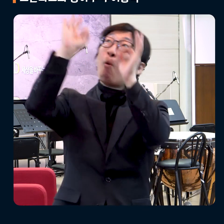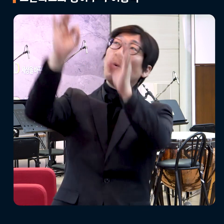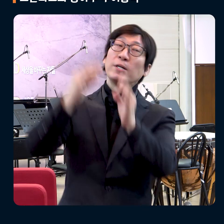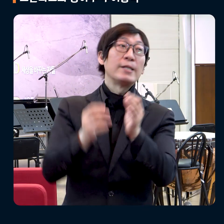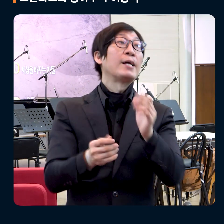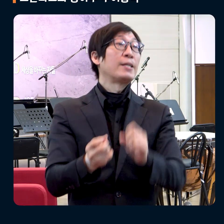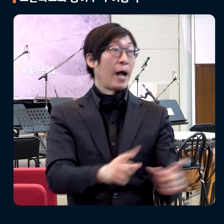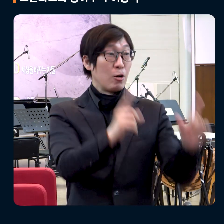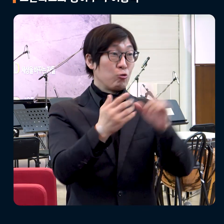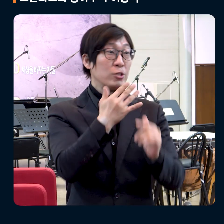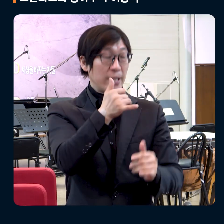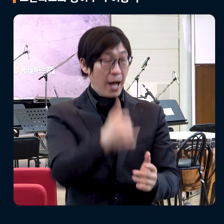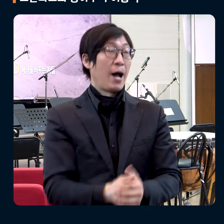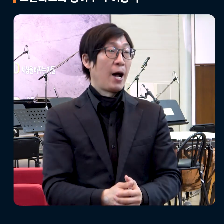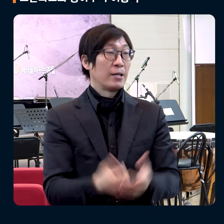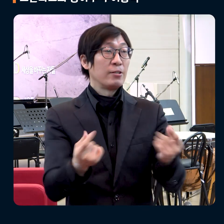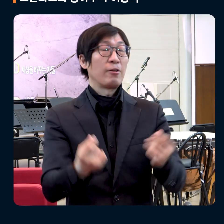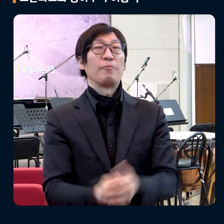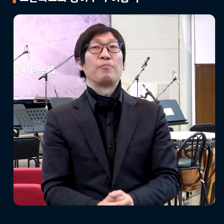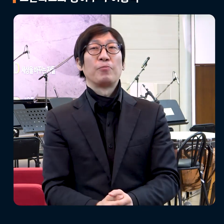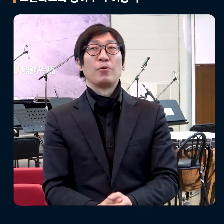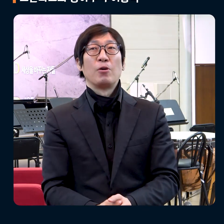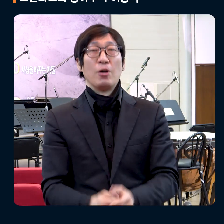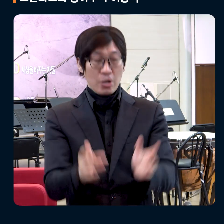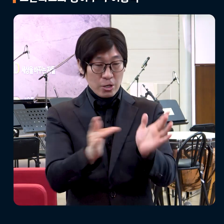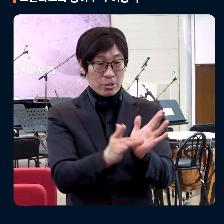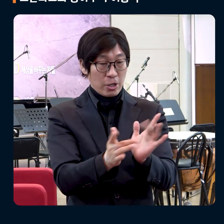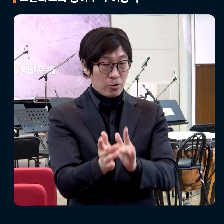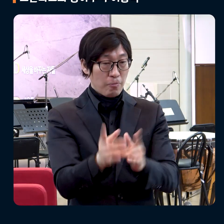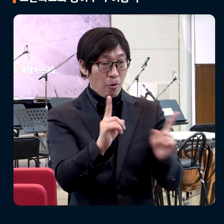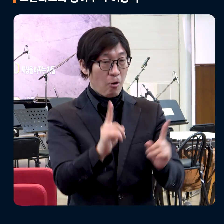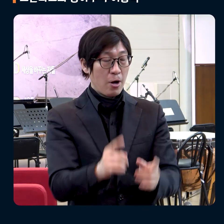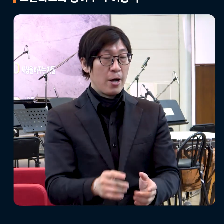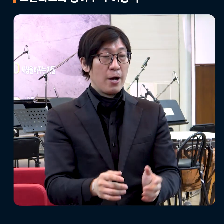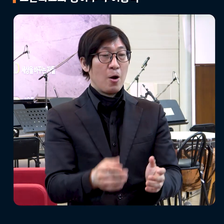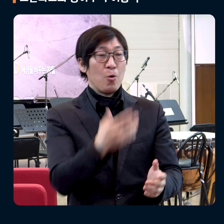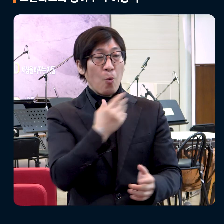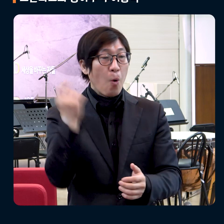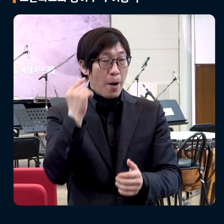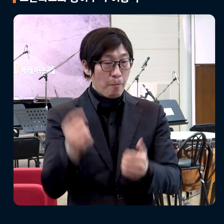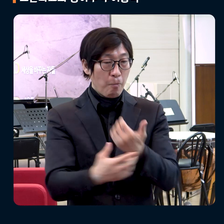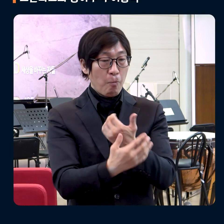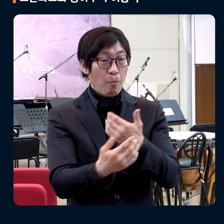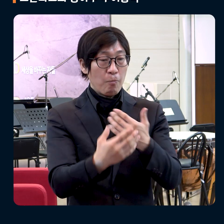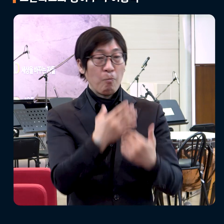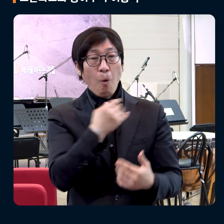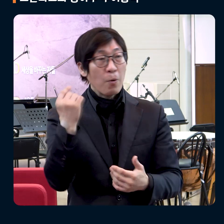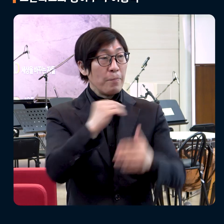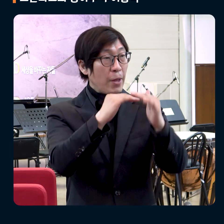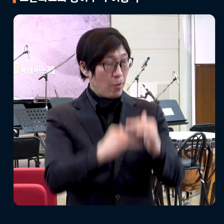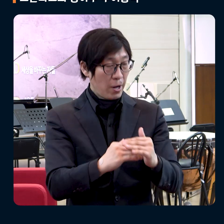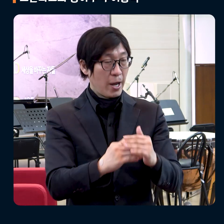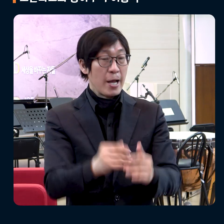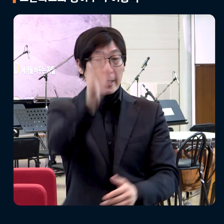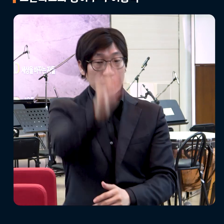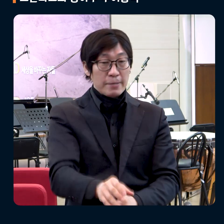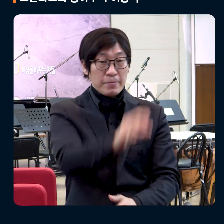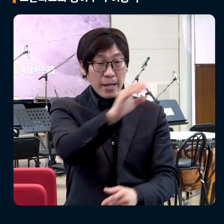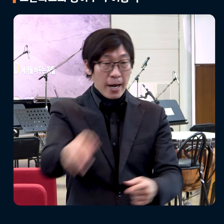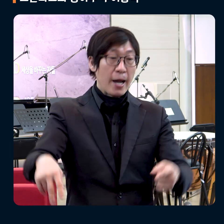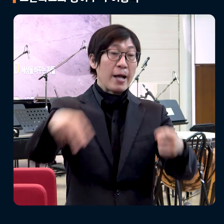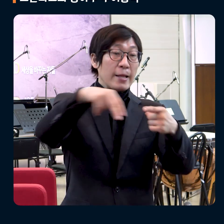예수님은 자신이 들린다, 요한복음에서 들린다는 십자가에 올라간다 이런 뜻입니다. 십자가에